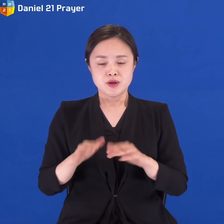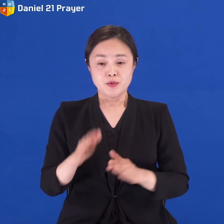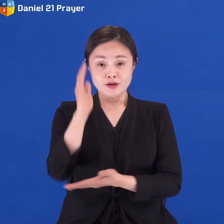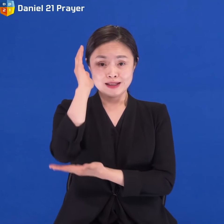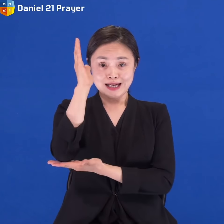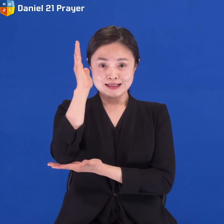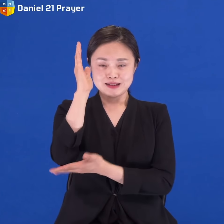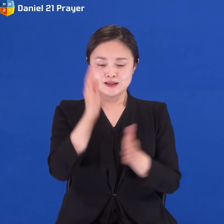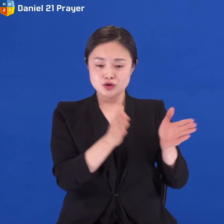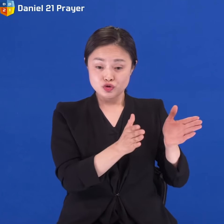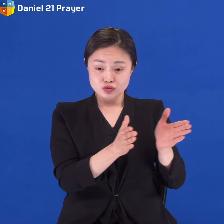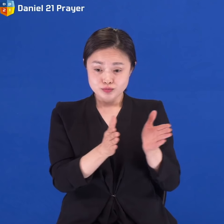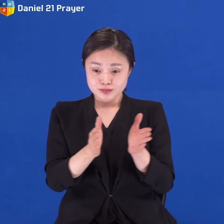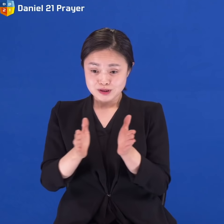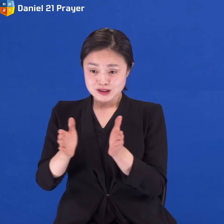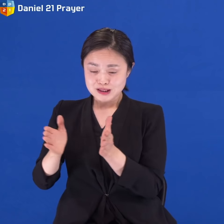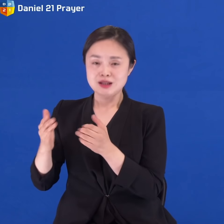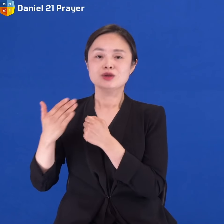나를 부인하고